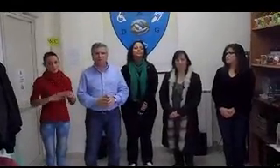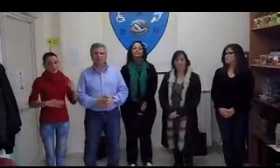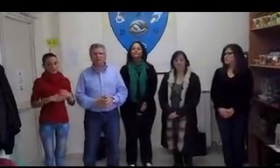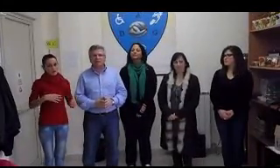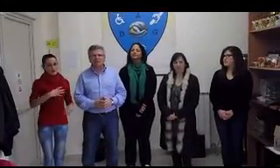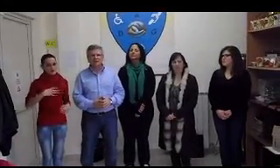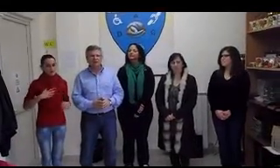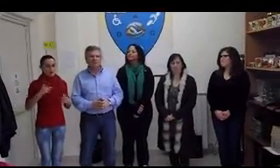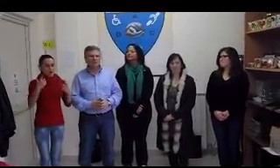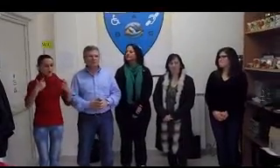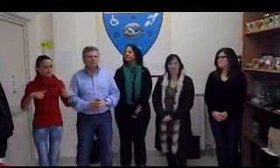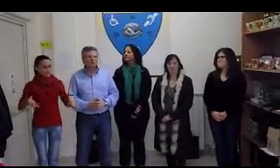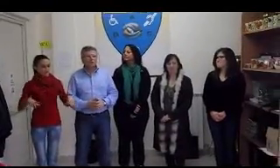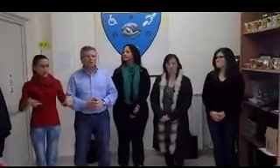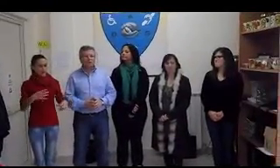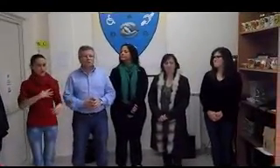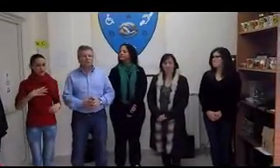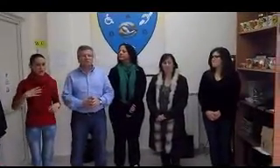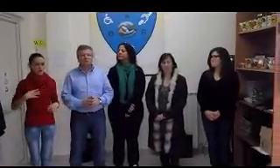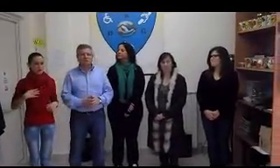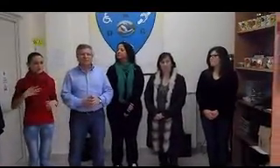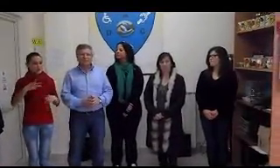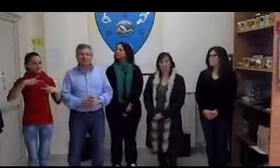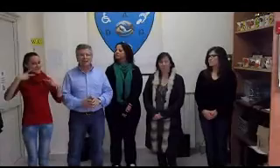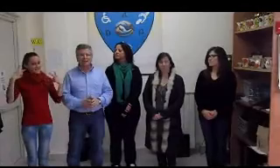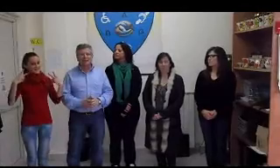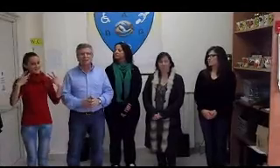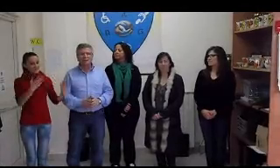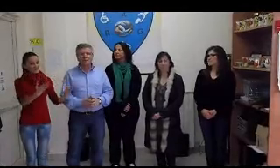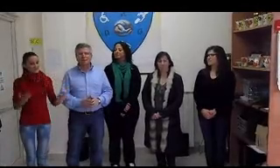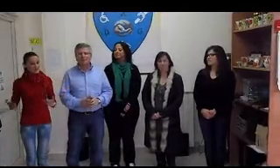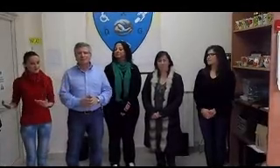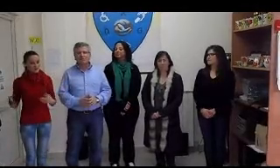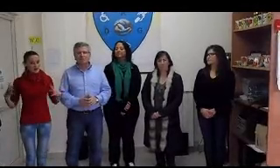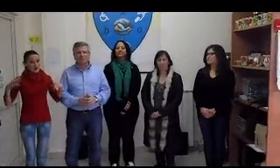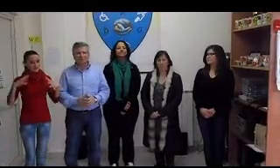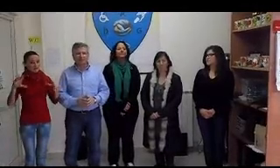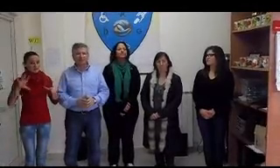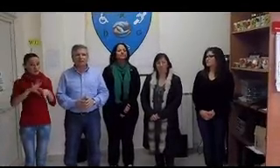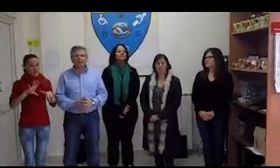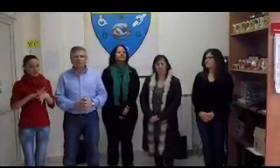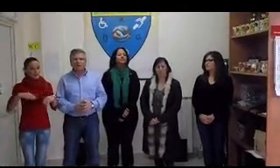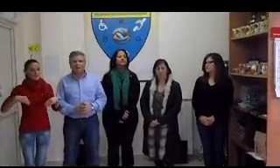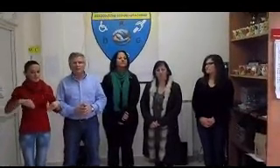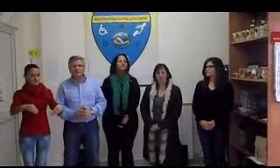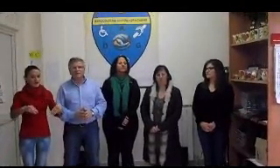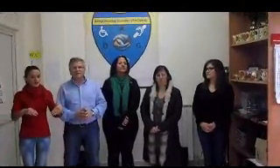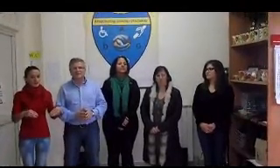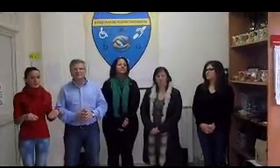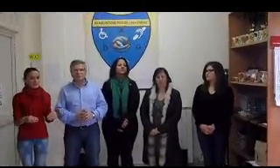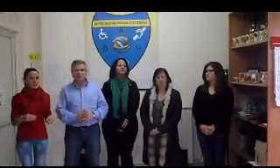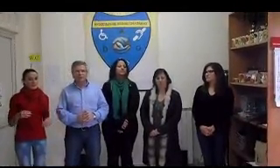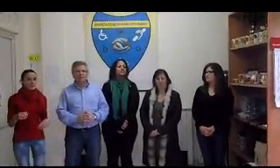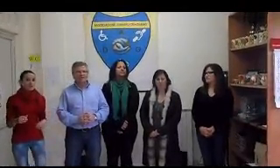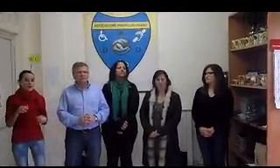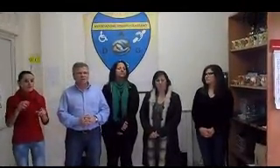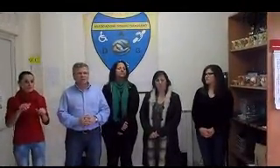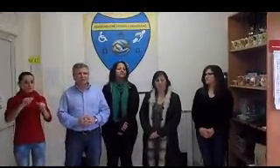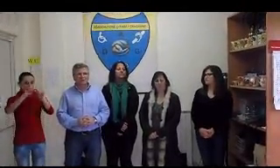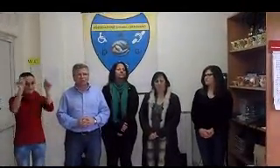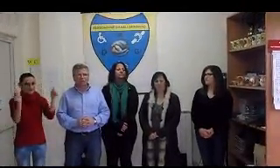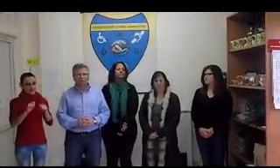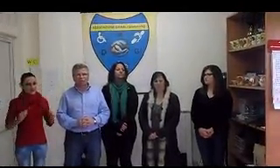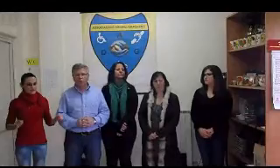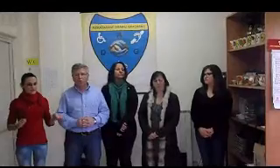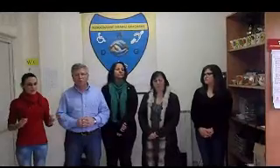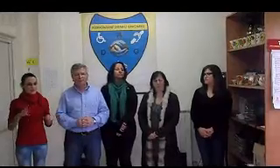e la città di Gragnano sono orgogliosi di ospitare le squadre partecipanti, quali Federazione